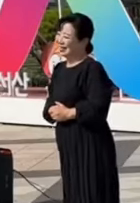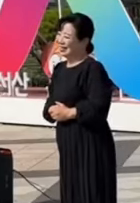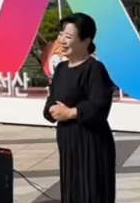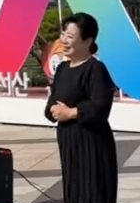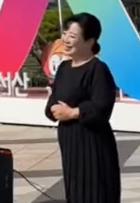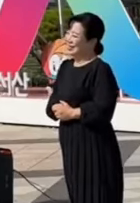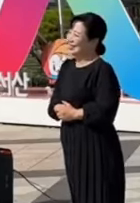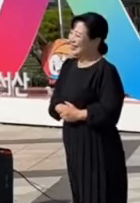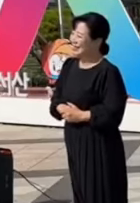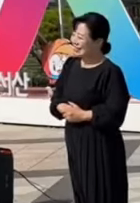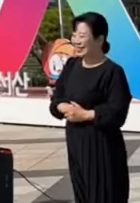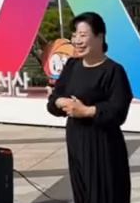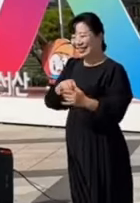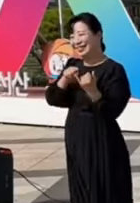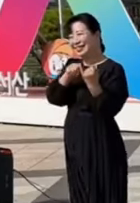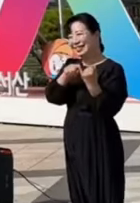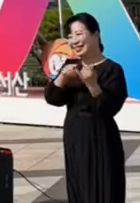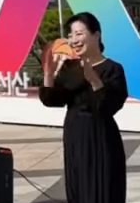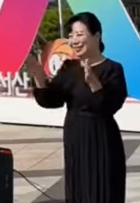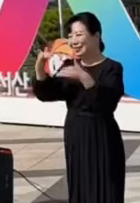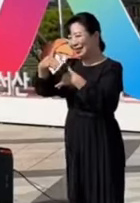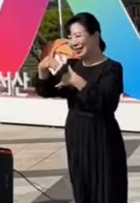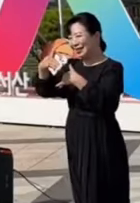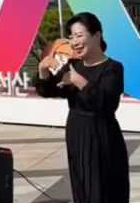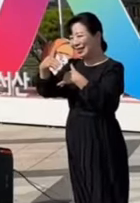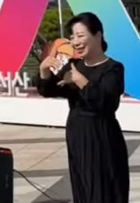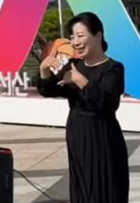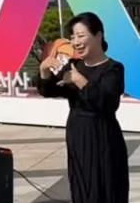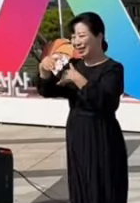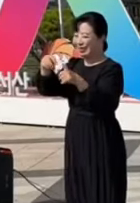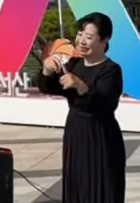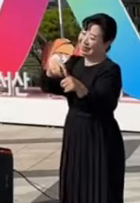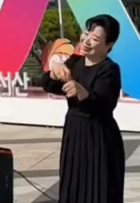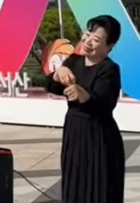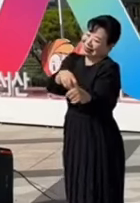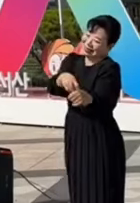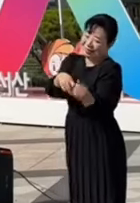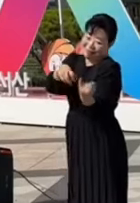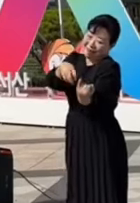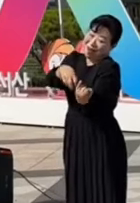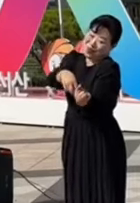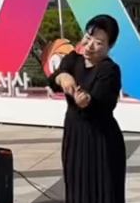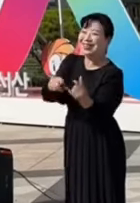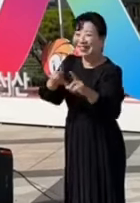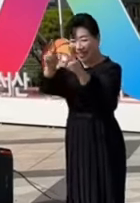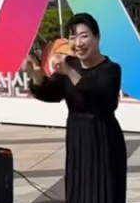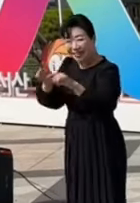접방살이라고 합니까? 거기서 기생은 양아치 맞지 않습니까?